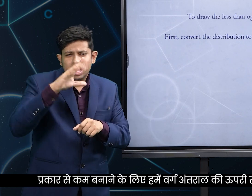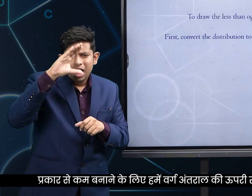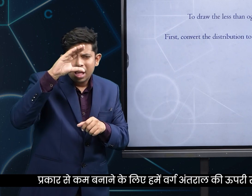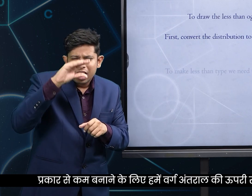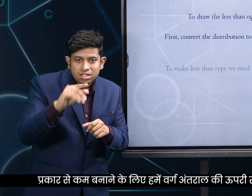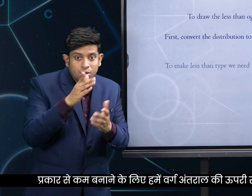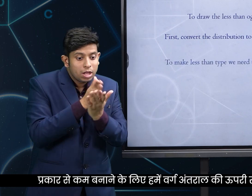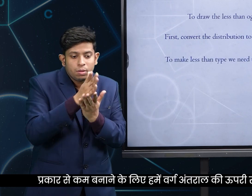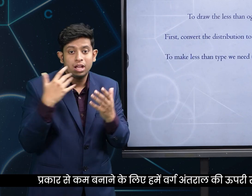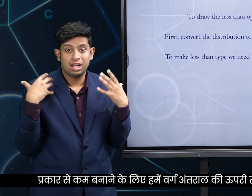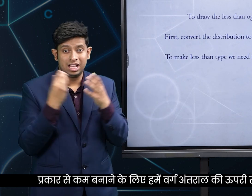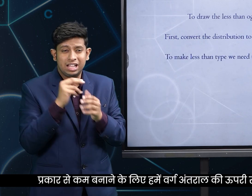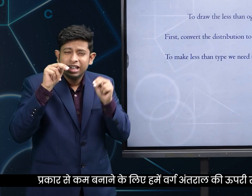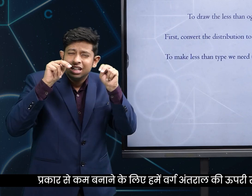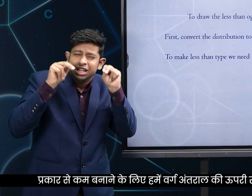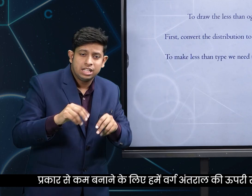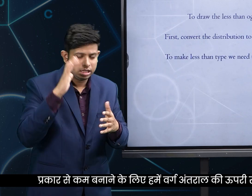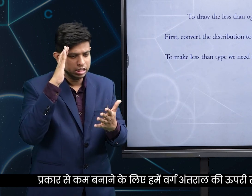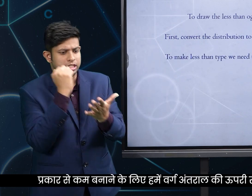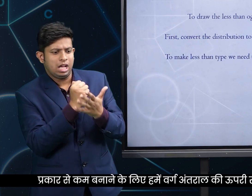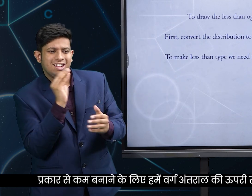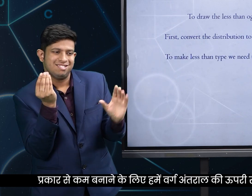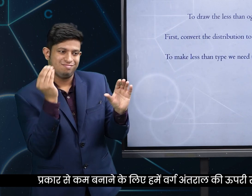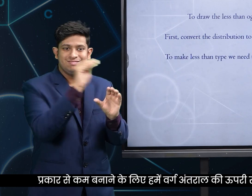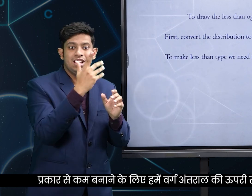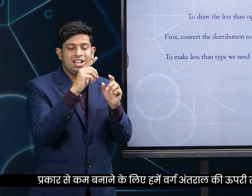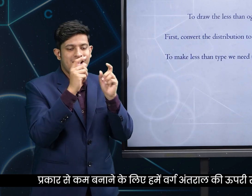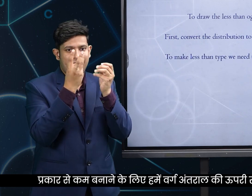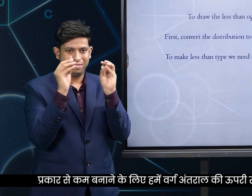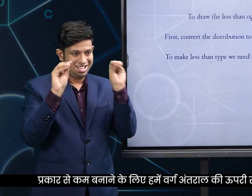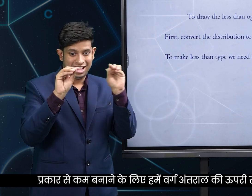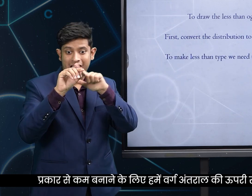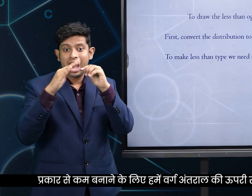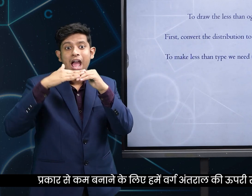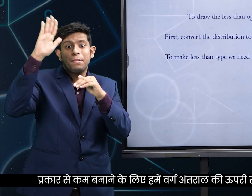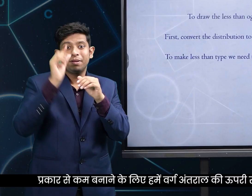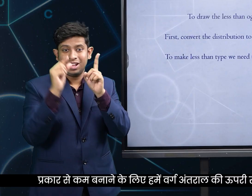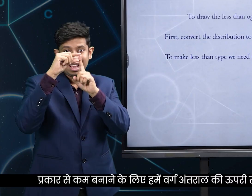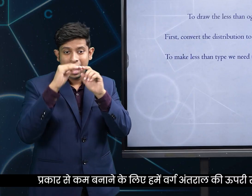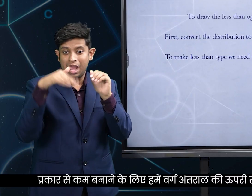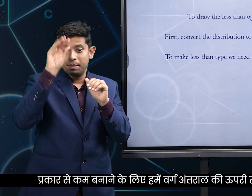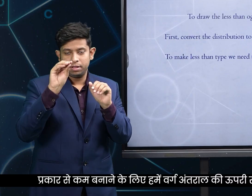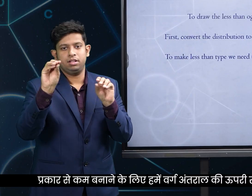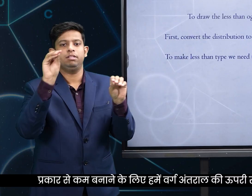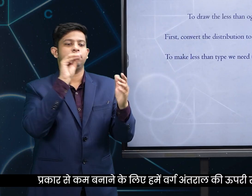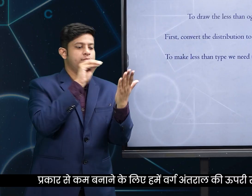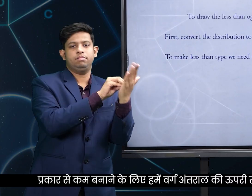प्रकार से कम बनाने के लिए हमें वर्ग अंतरालन की ऊपरी सीमा पर विचार करने की आवश्यकता है।